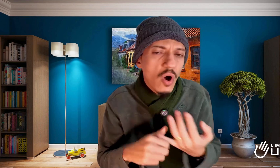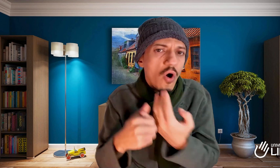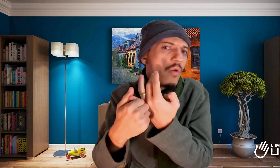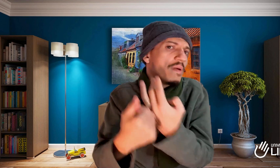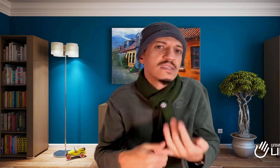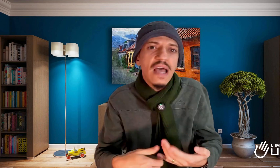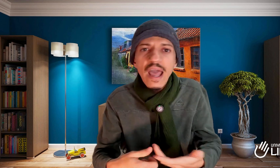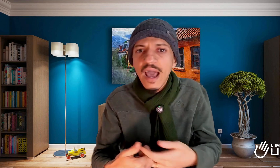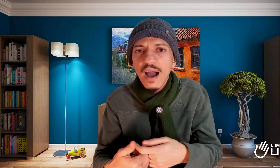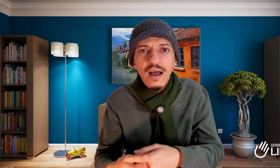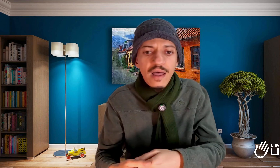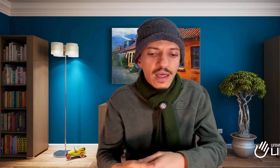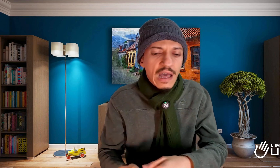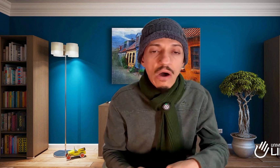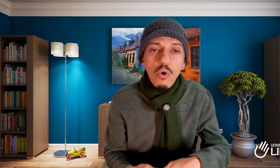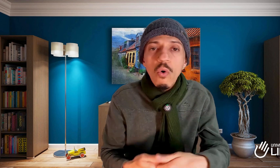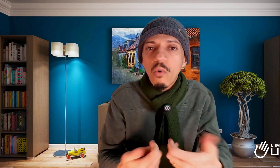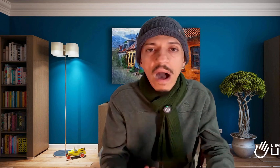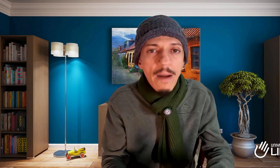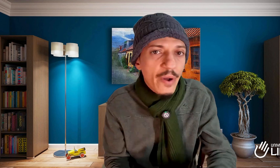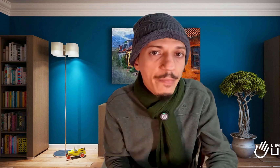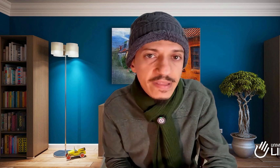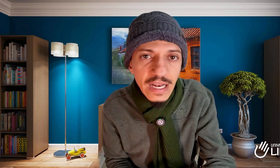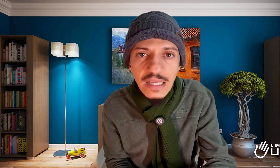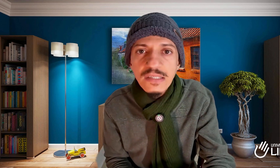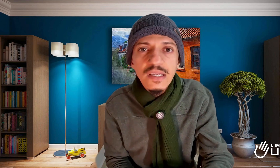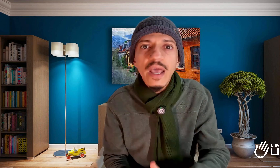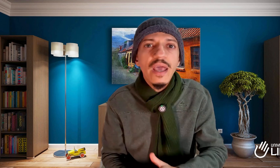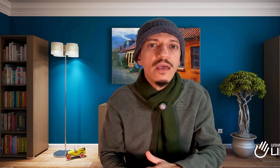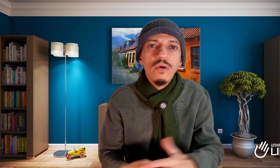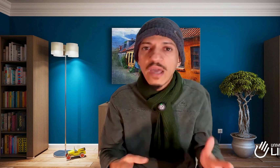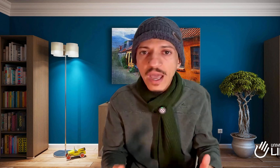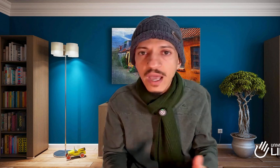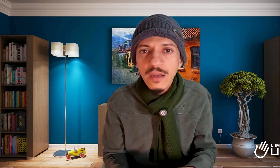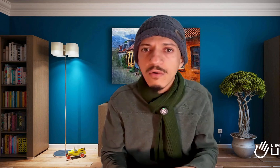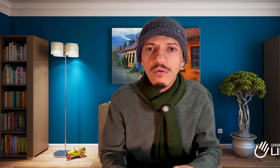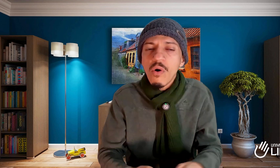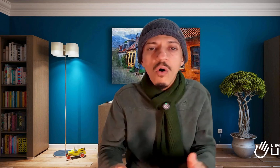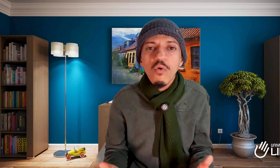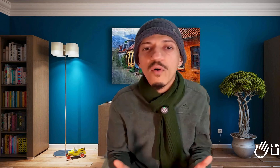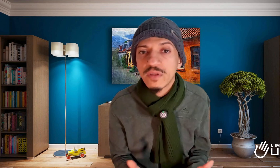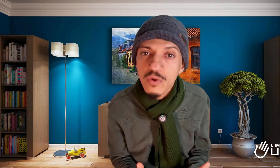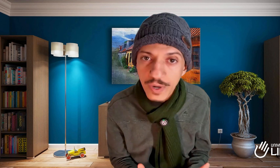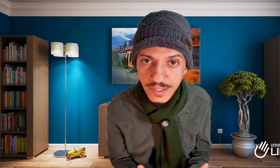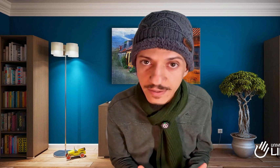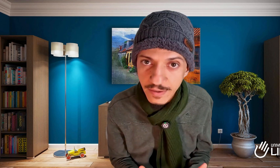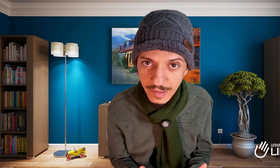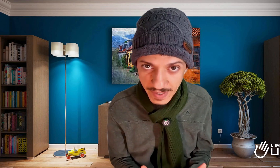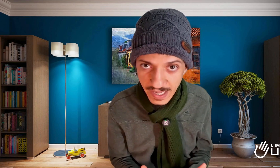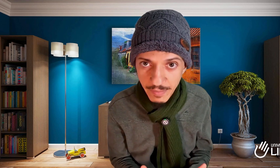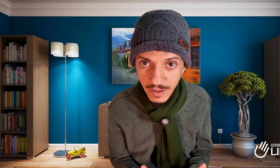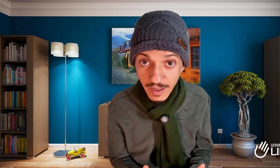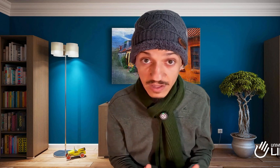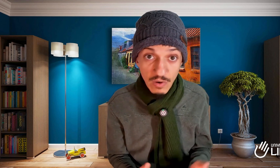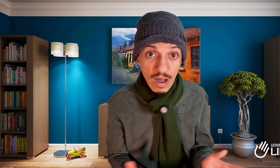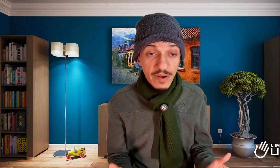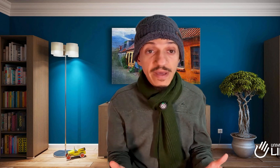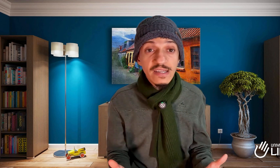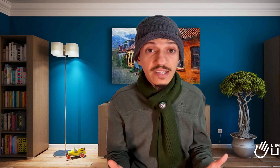uma serra, ou a própria trilha em si, um canyon ou alguma outra coisa. Percebe? Então, a primeira estratégia